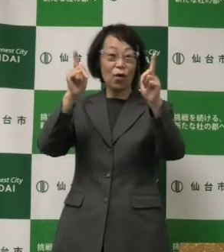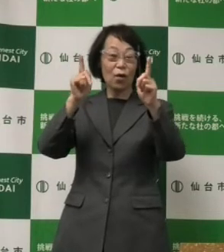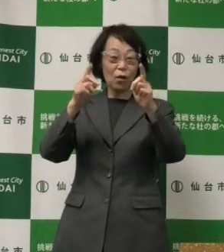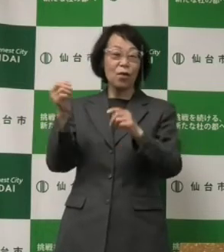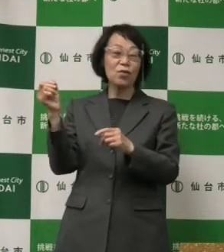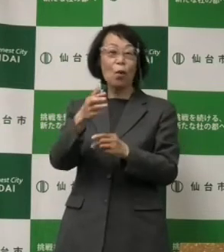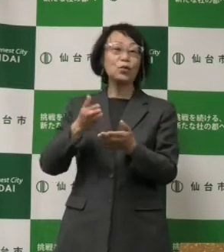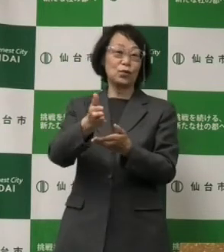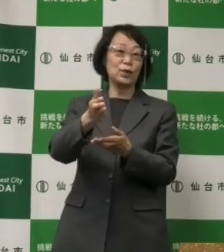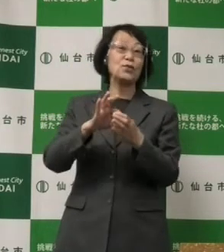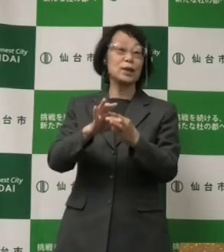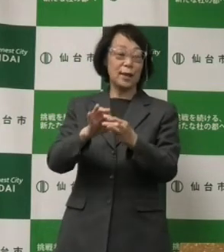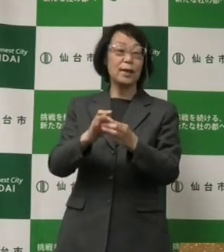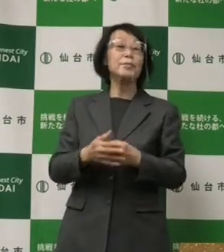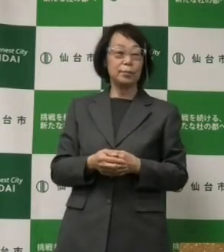か。